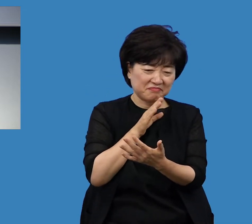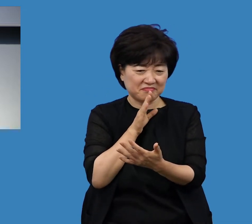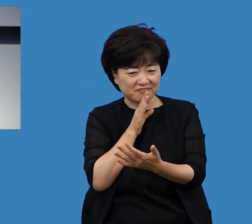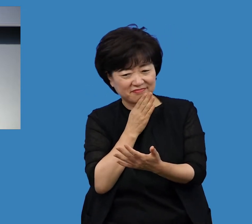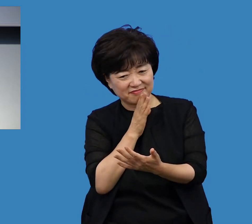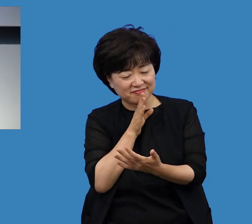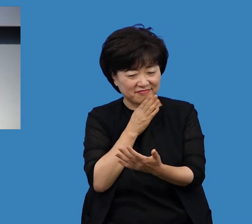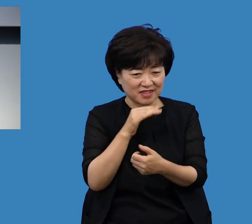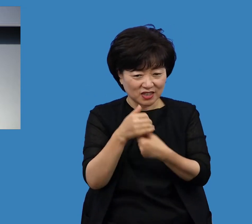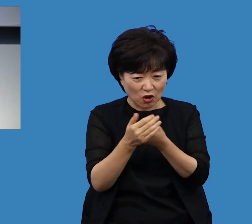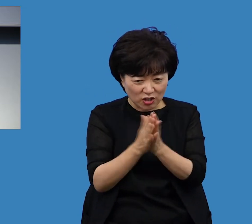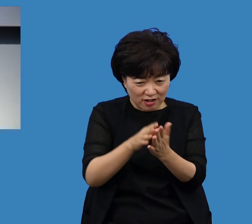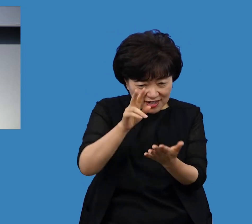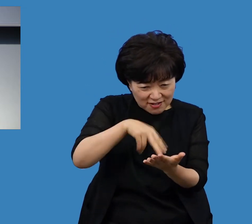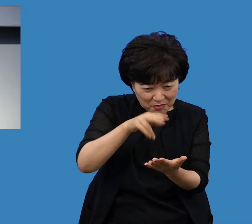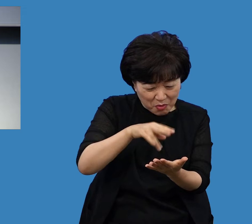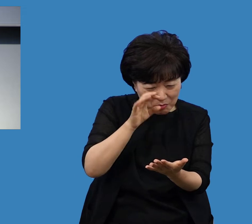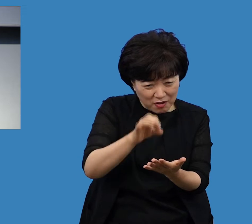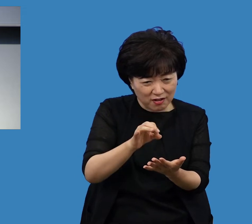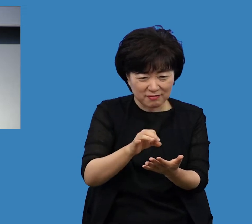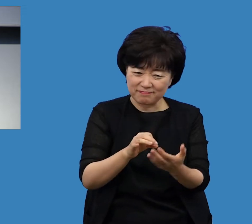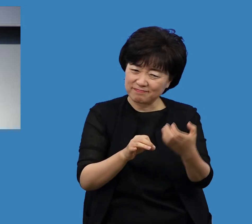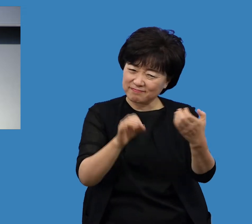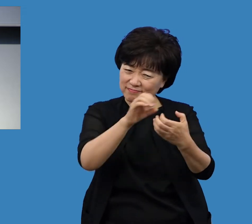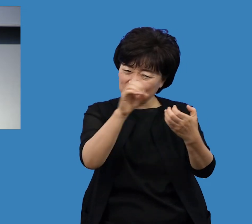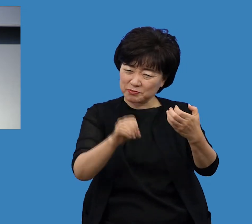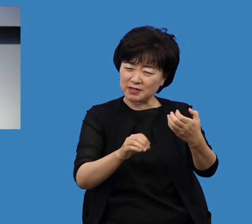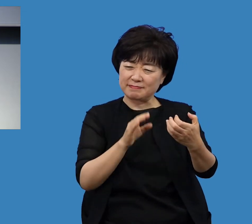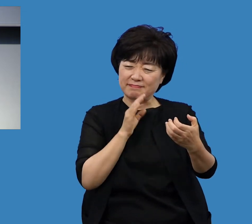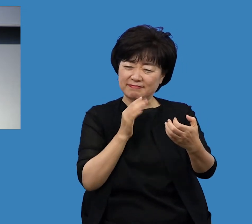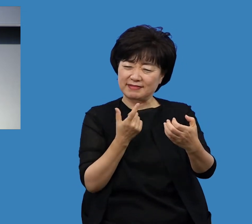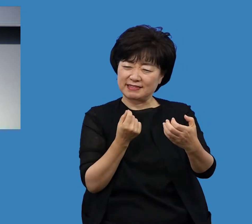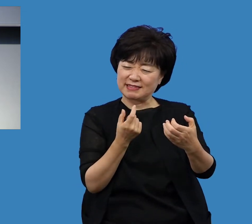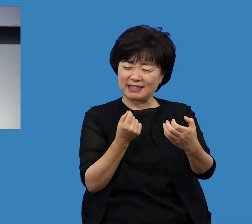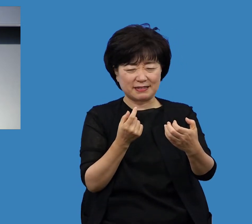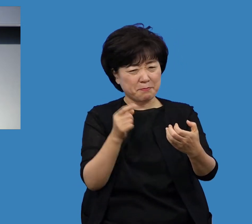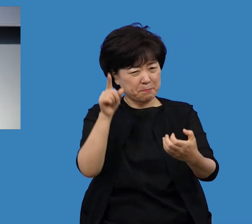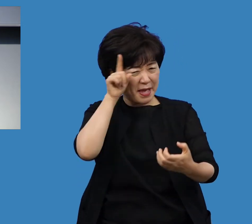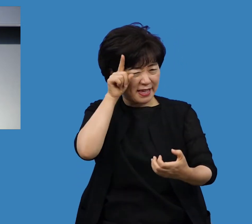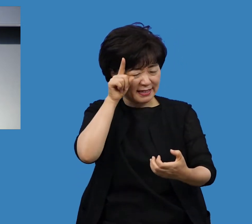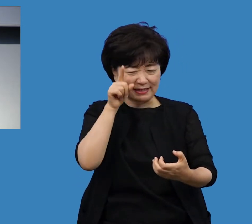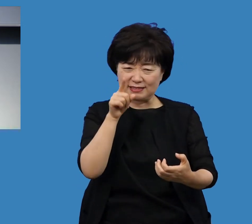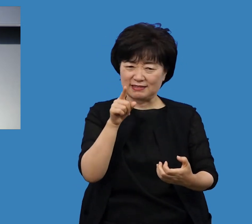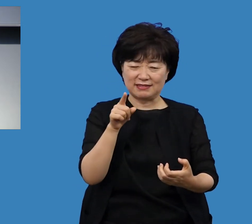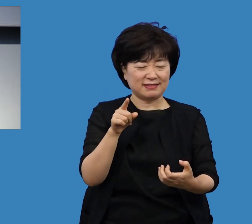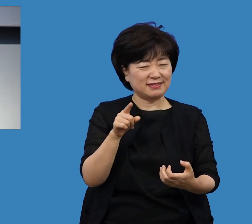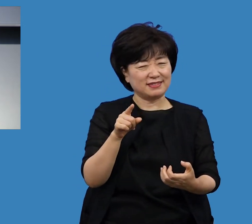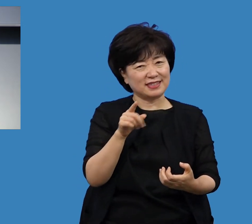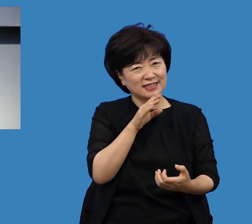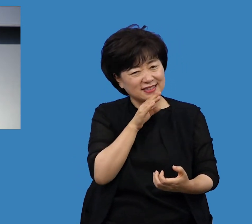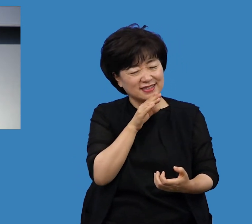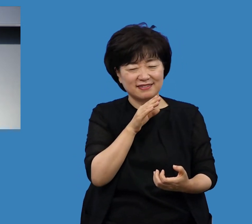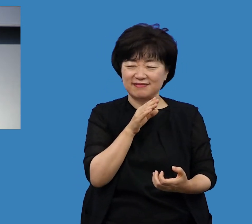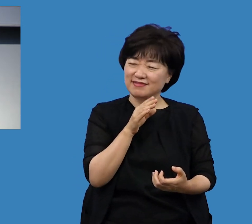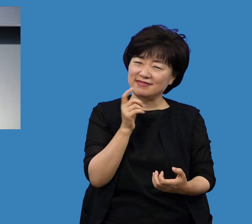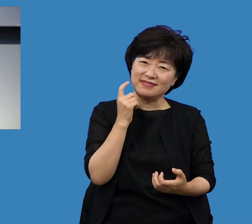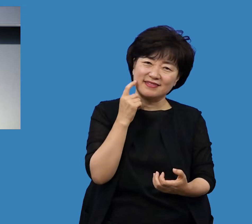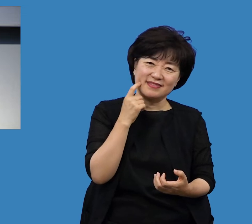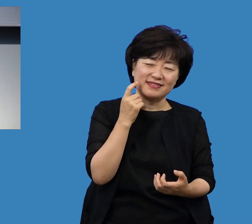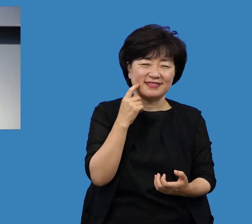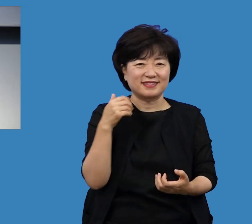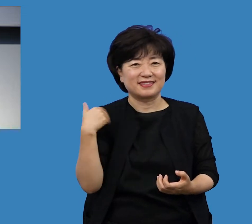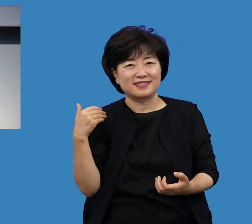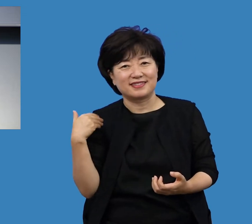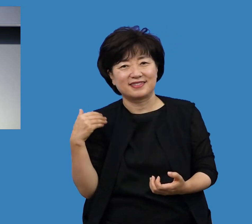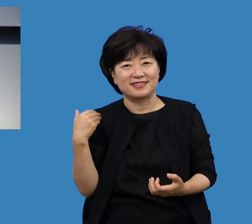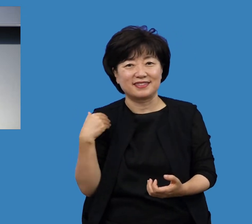성경을 읽어보니까 뭐 한 90% 사실인 것 같아. 그래도 100% 사실일까? 어떻게 알아 그거를? 성경만 읽어봐가지고 여러분